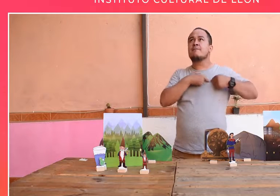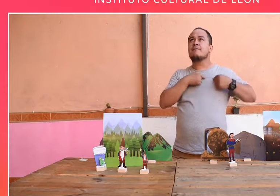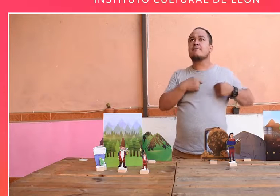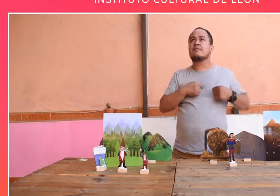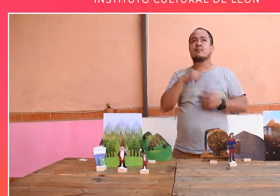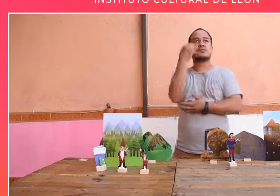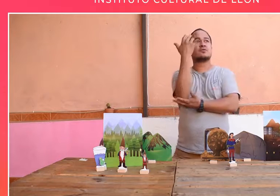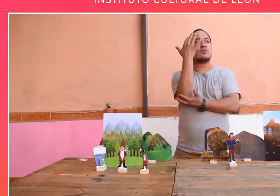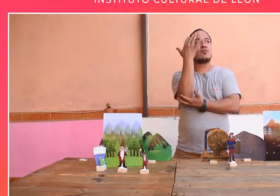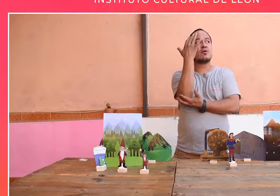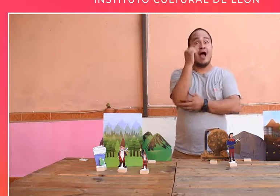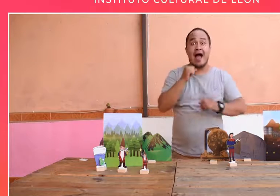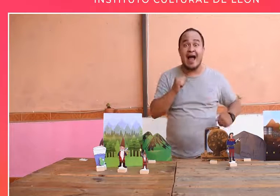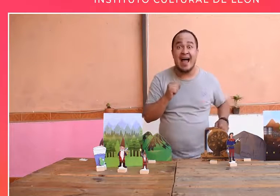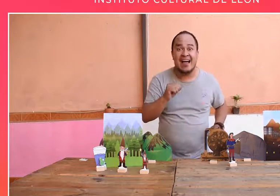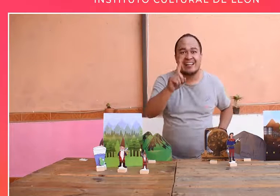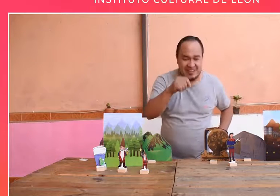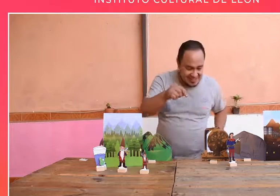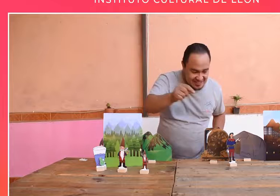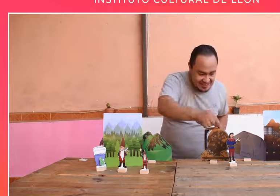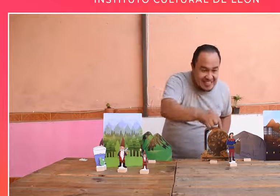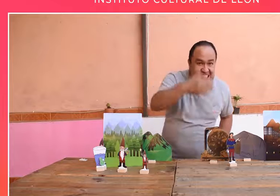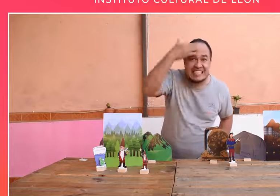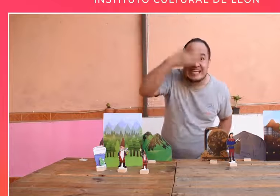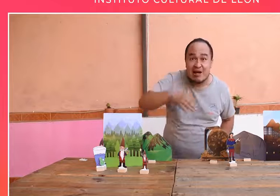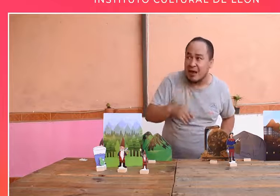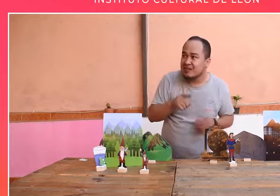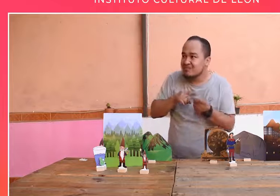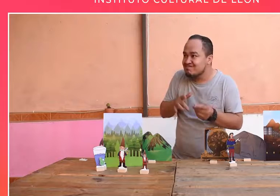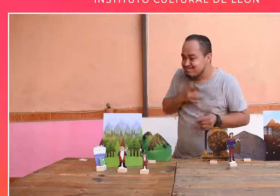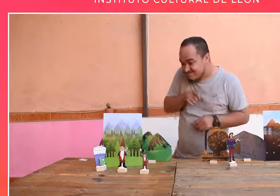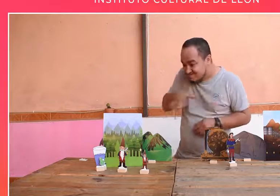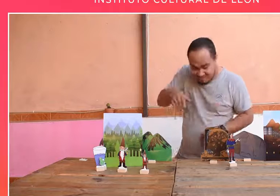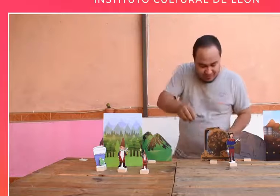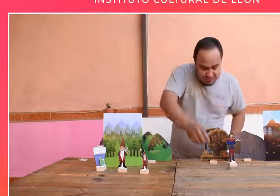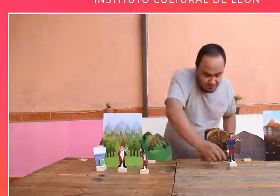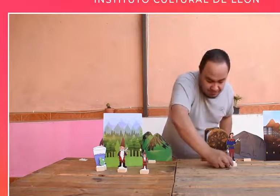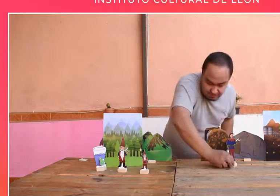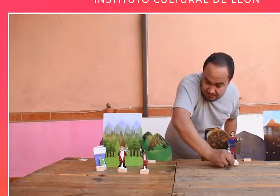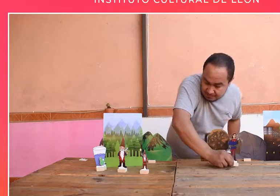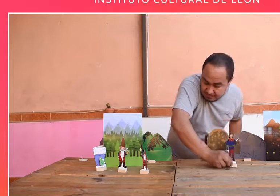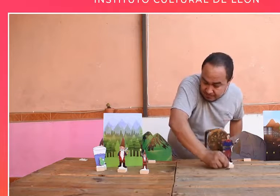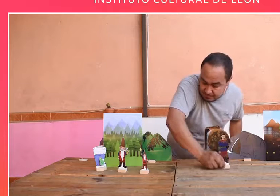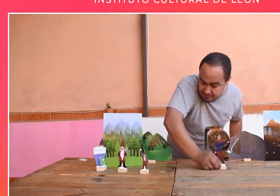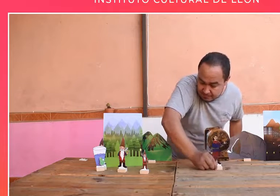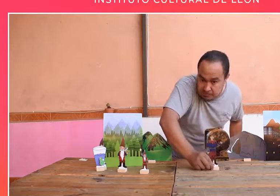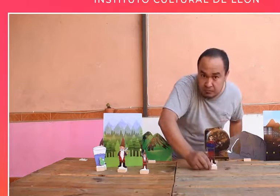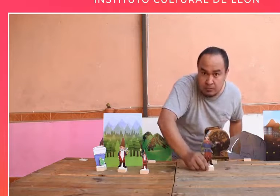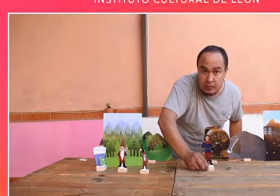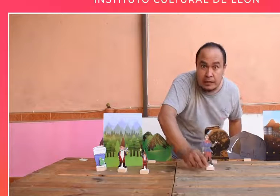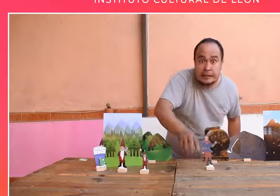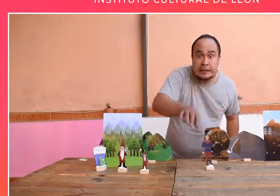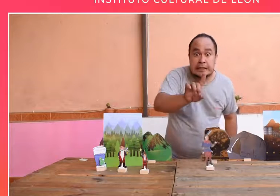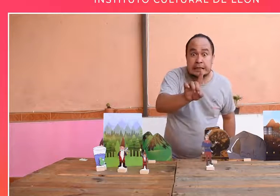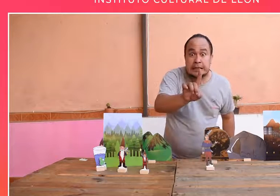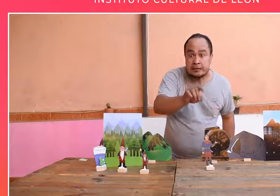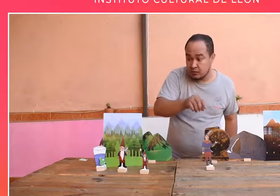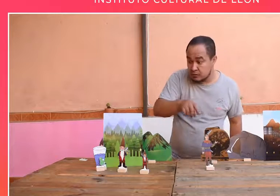recordó a dónde era donde iban cuando se sentían perdidos, a un lugar muy específico del bosque,